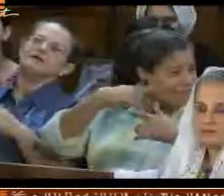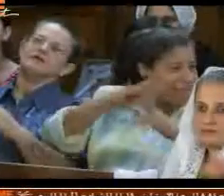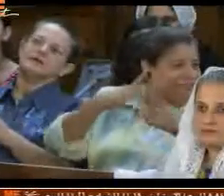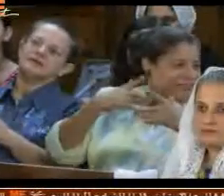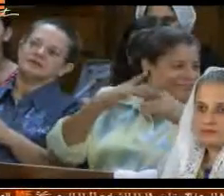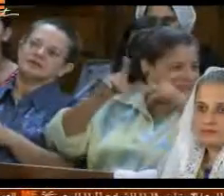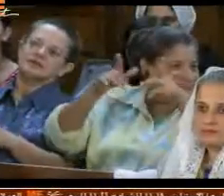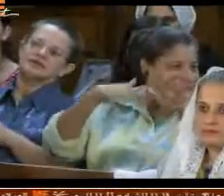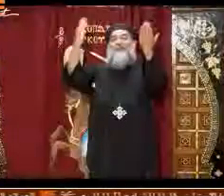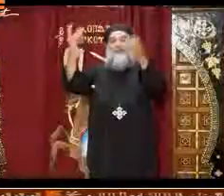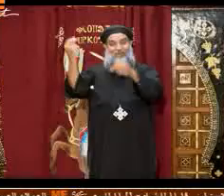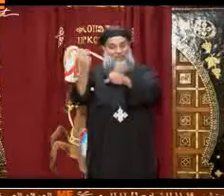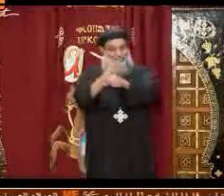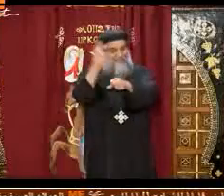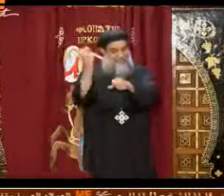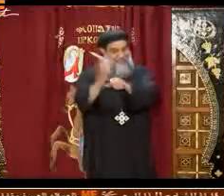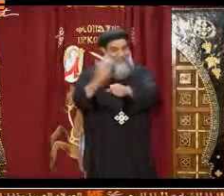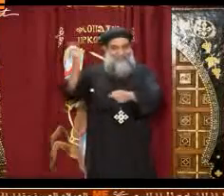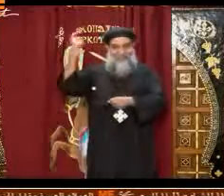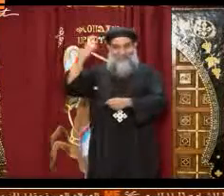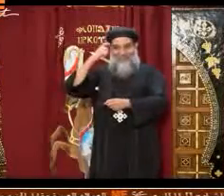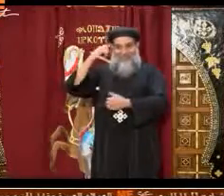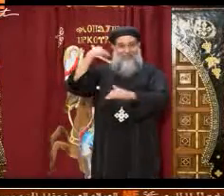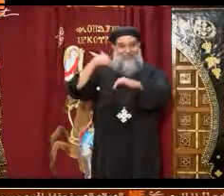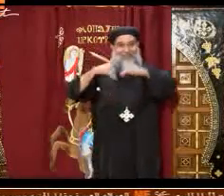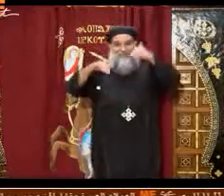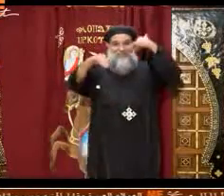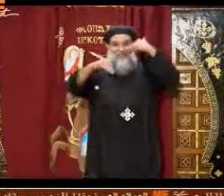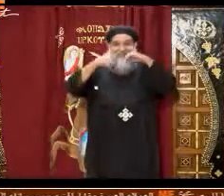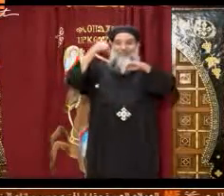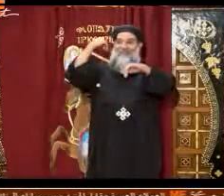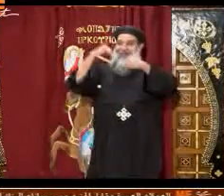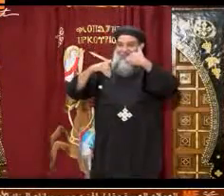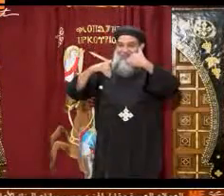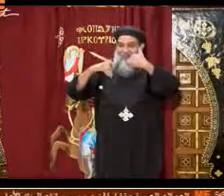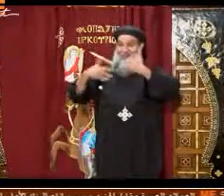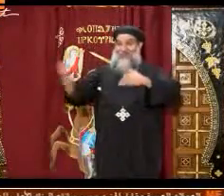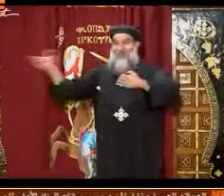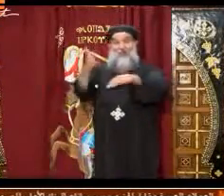تاني نقول يا خاطئه اعرف طريقك